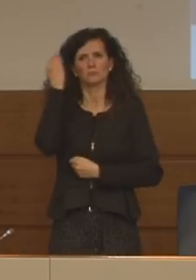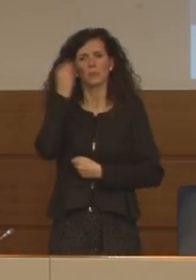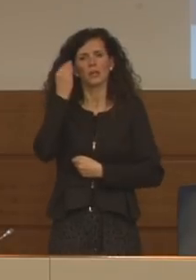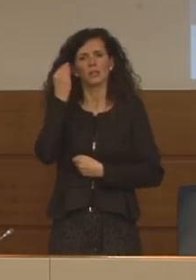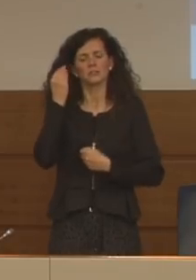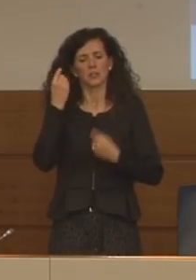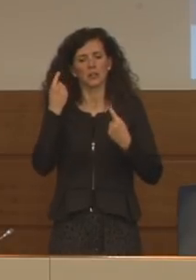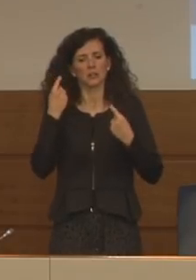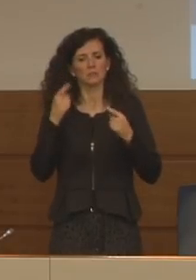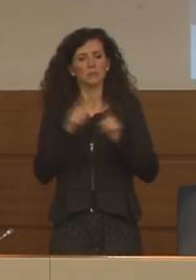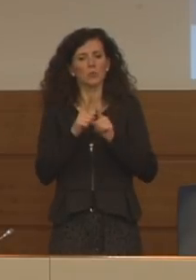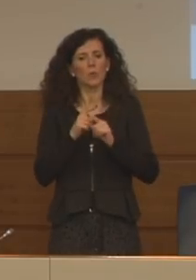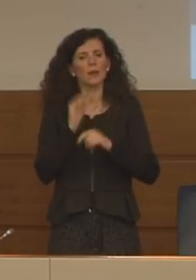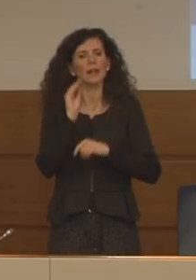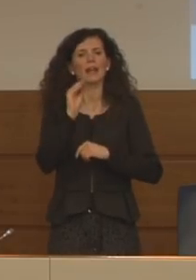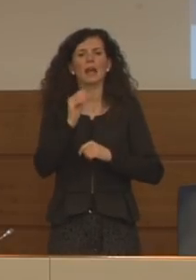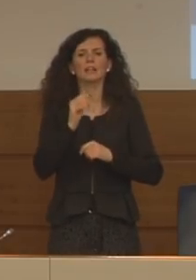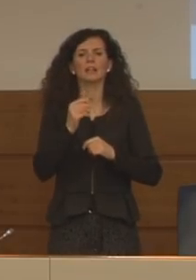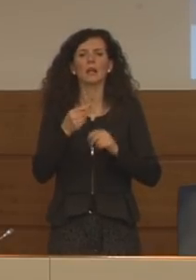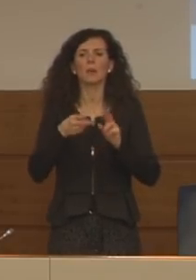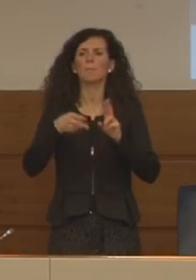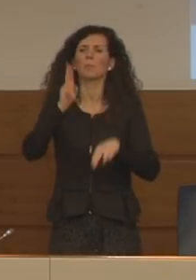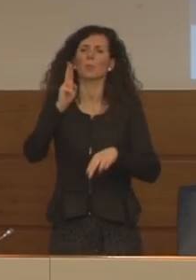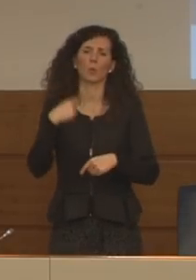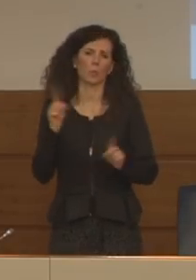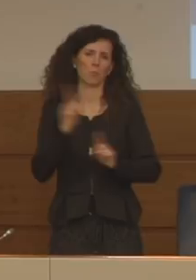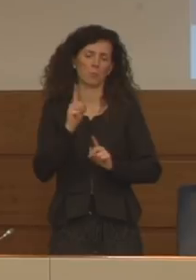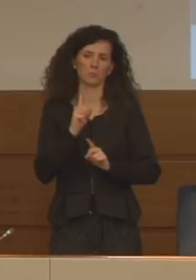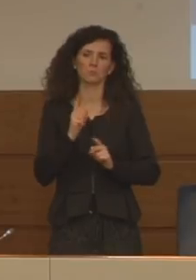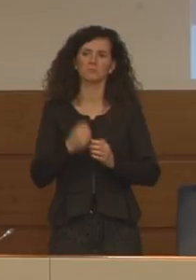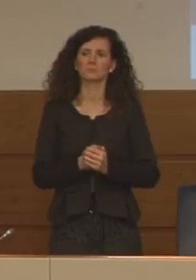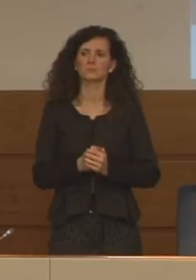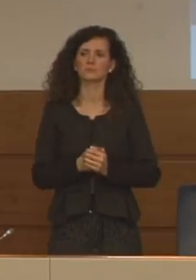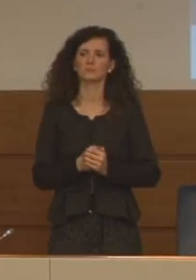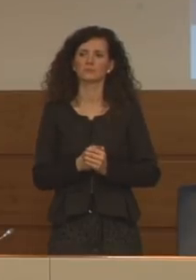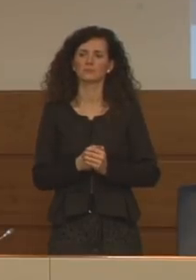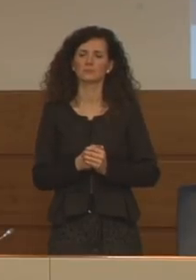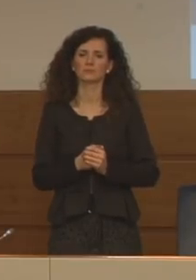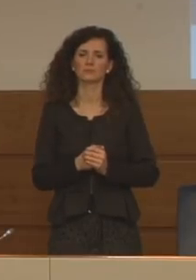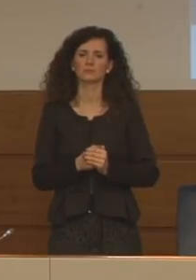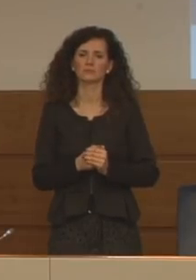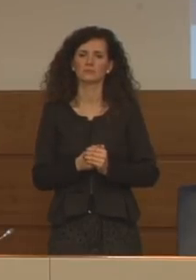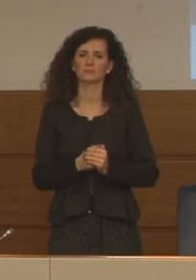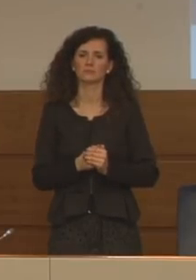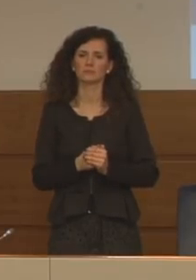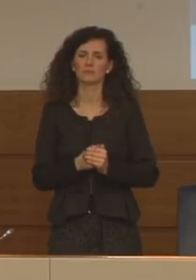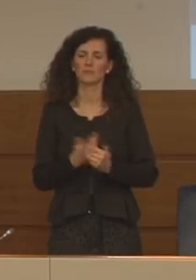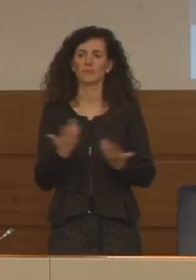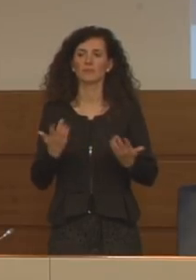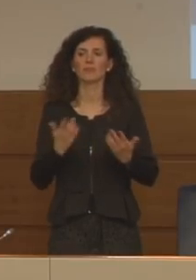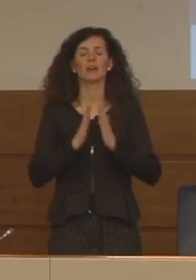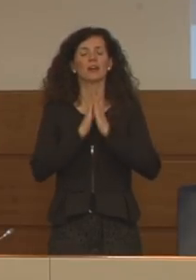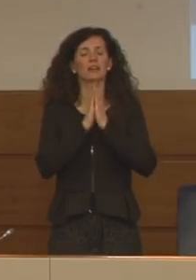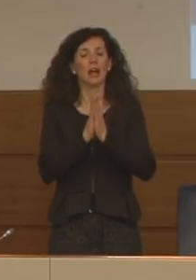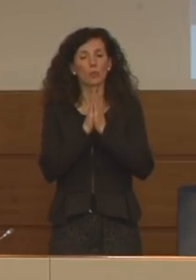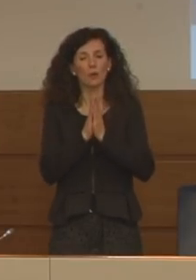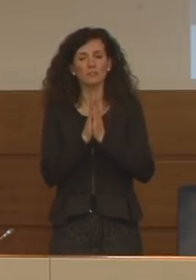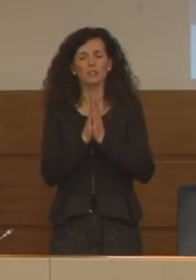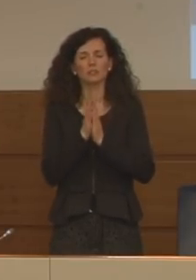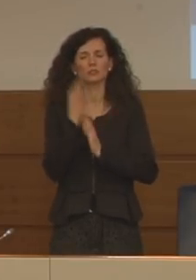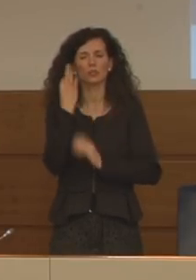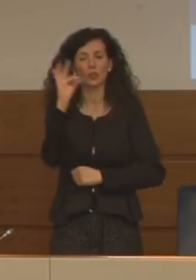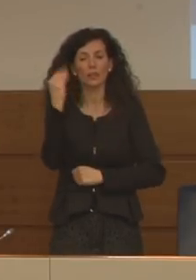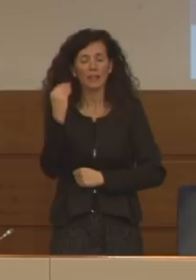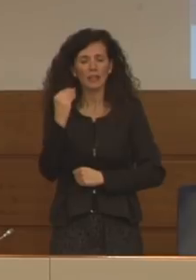non si possa chiedere c'è una raccomandazione specifica di aumentare ulteriormente il numero